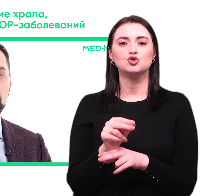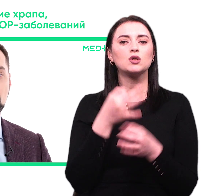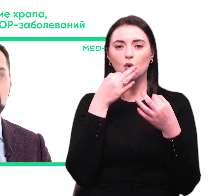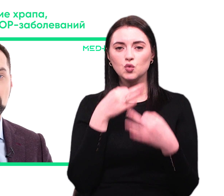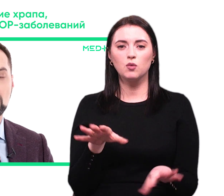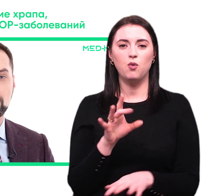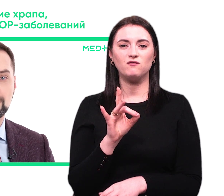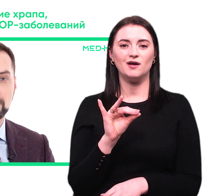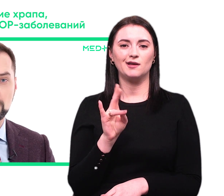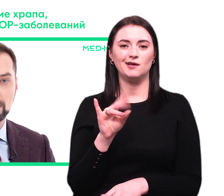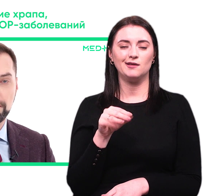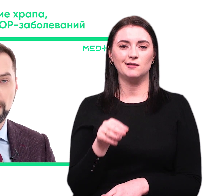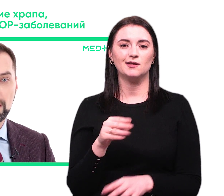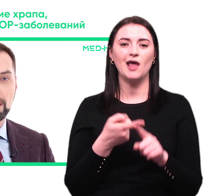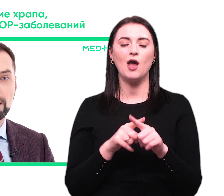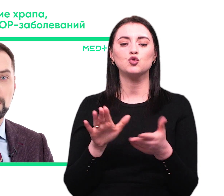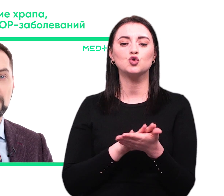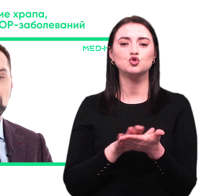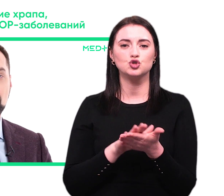любого ринита – это туалет полости носа.